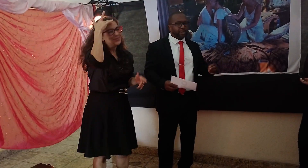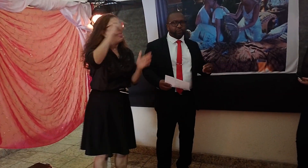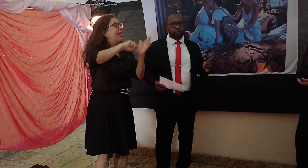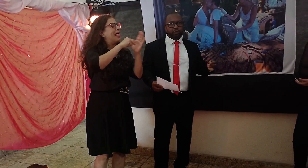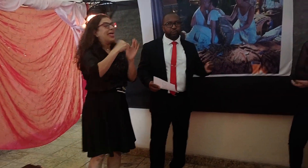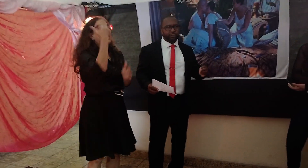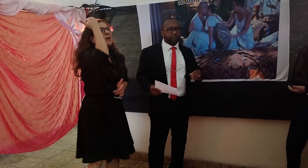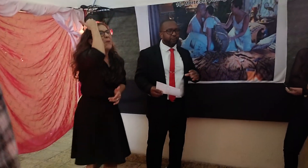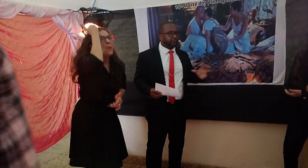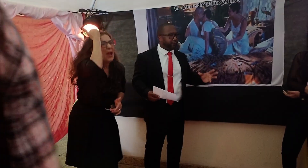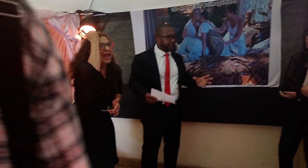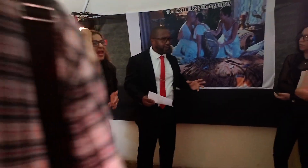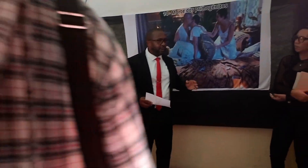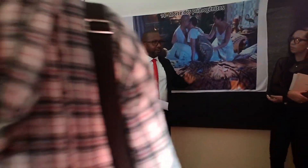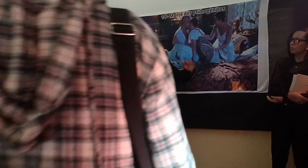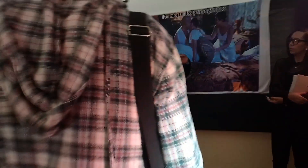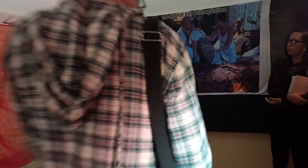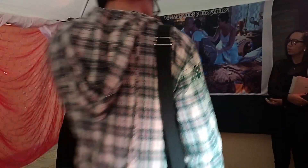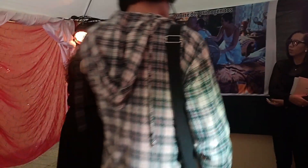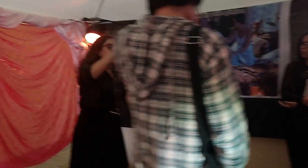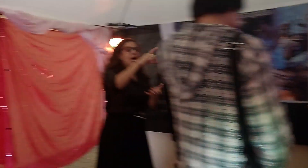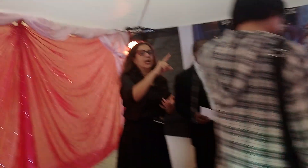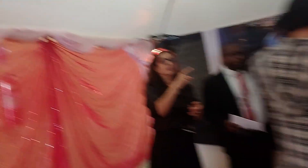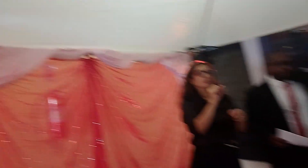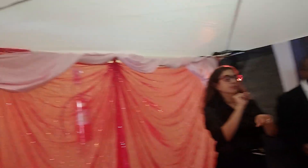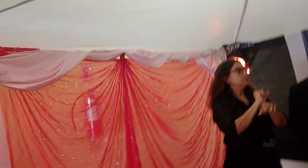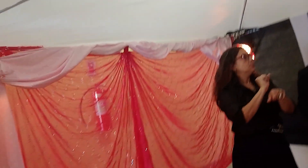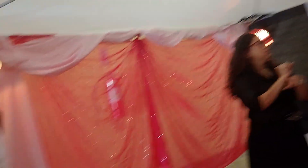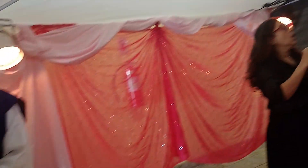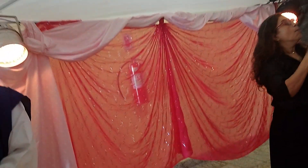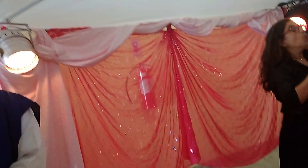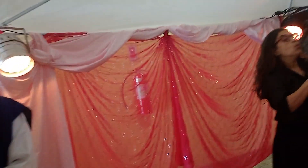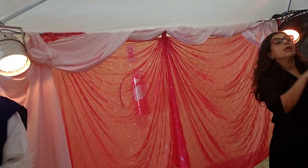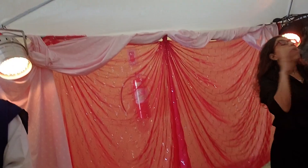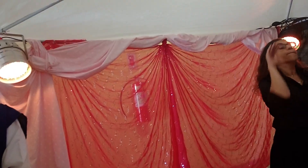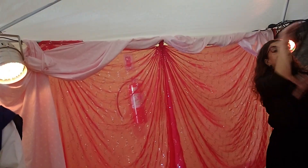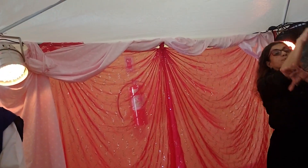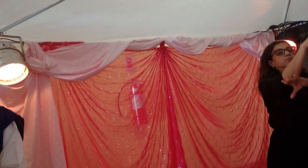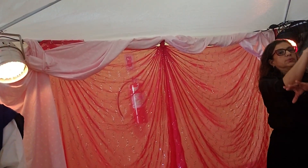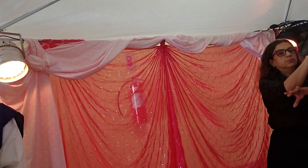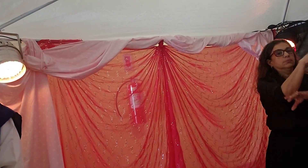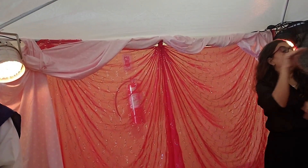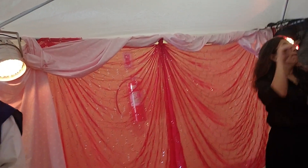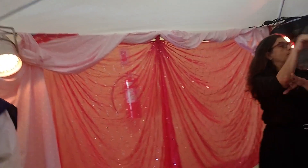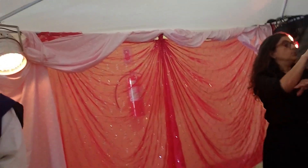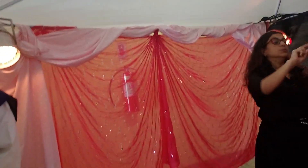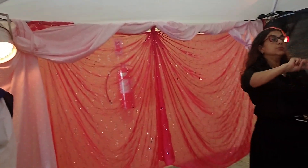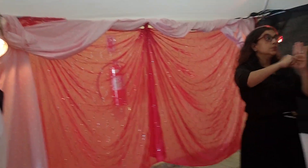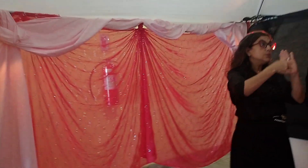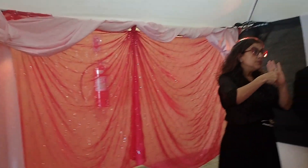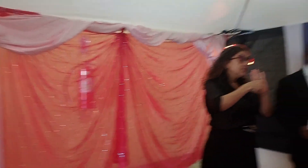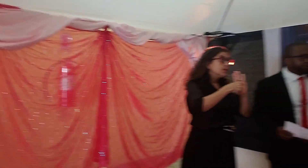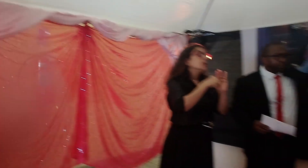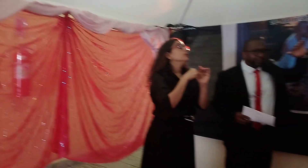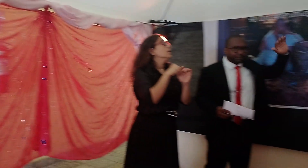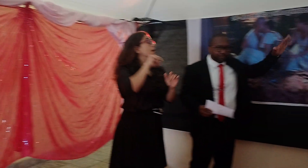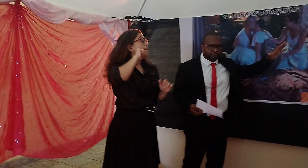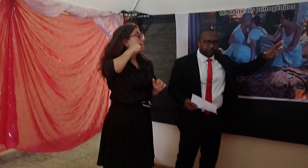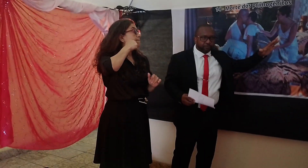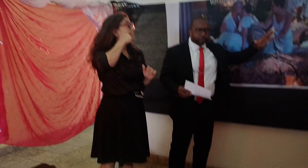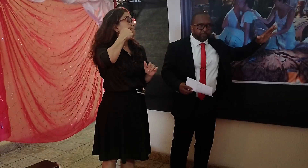Páscoa significa passar por cima, tá? Esse é o significado da Páscoa, passar por cima,